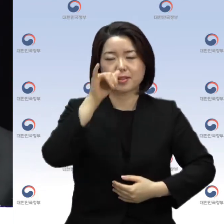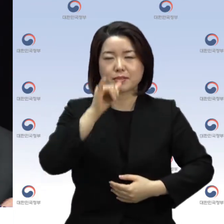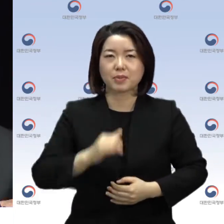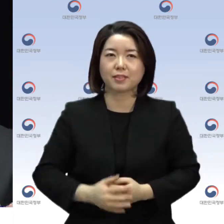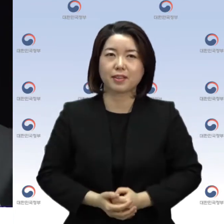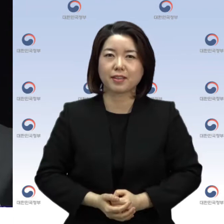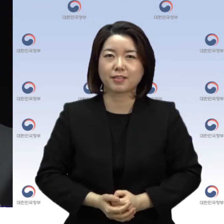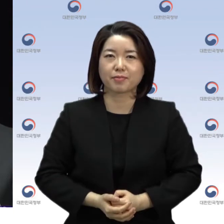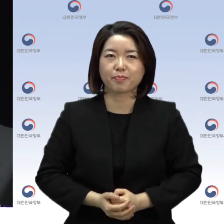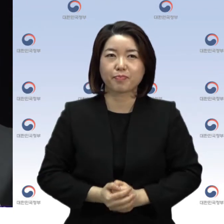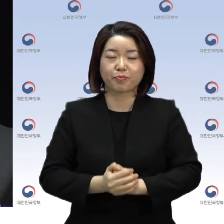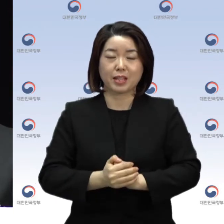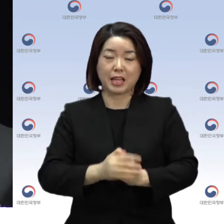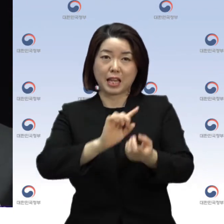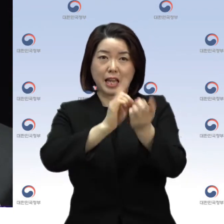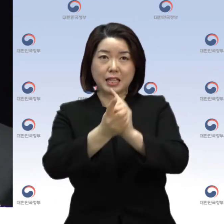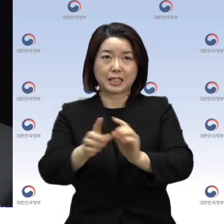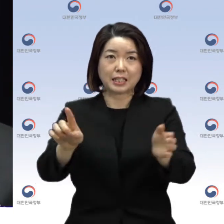있습니다.